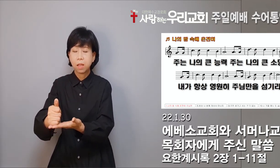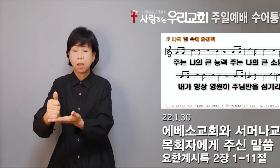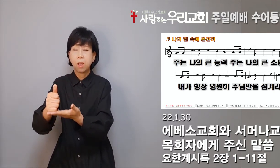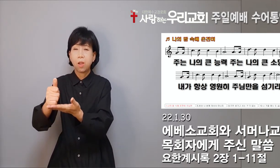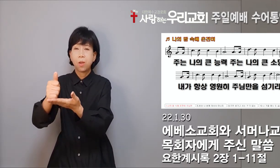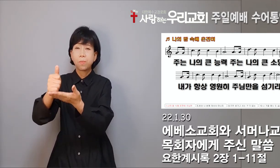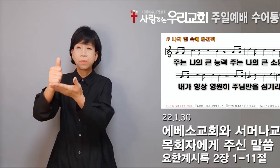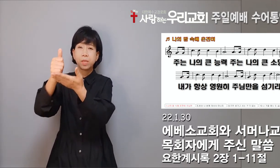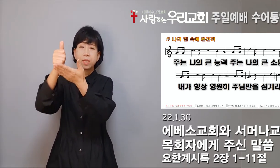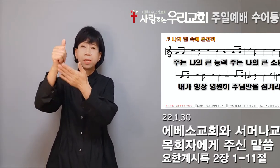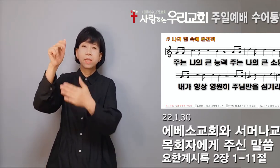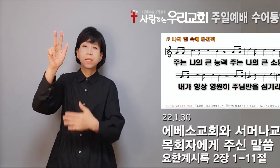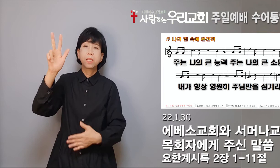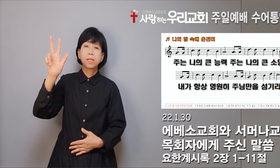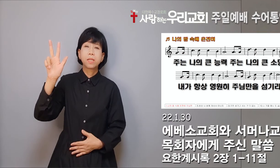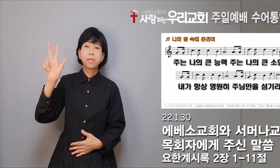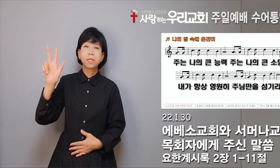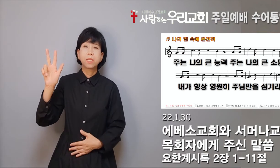주님만을